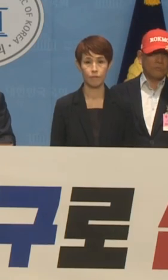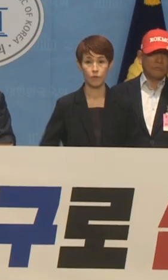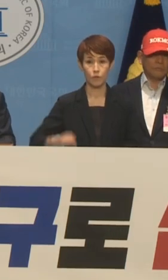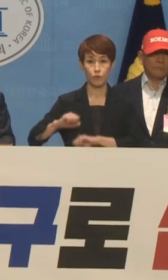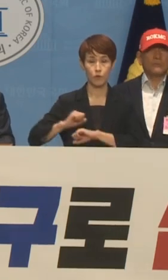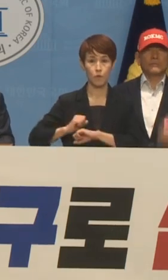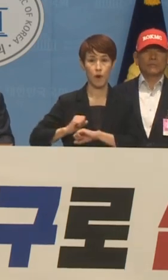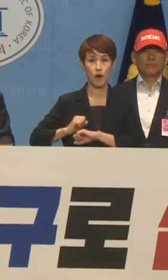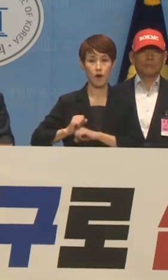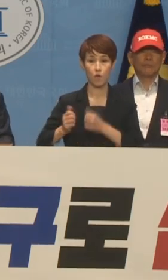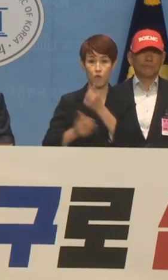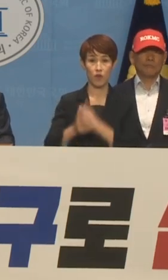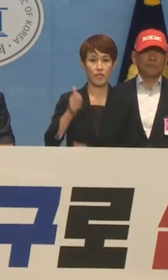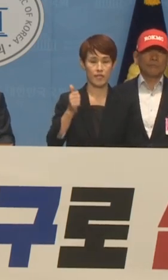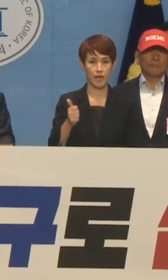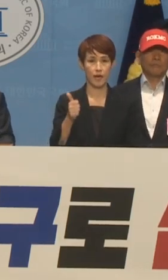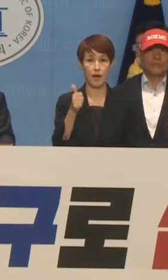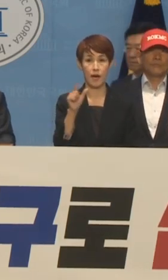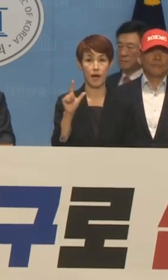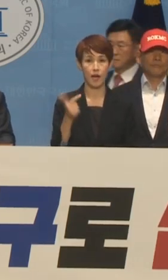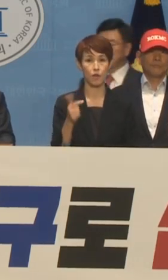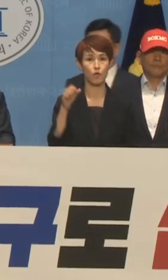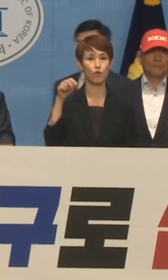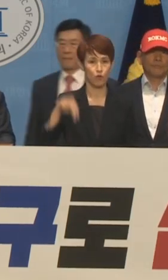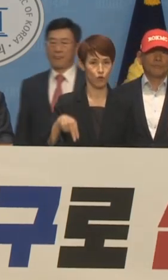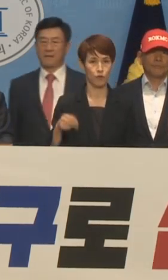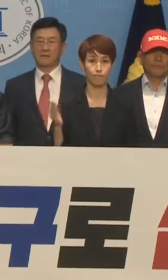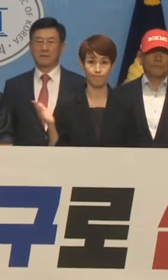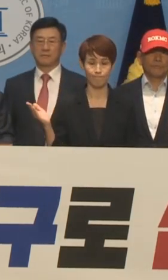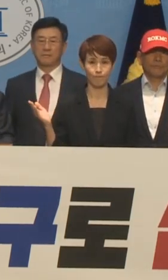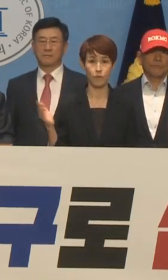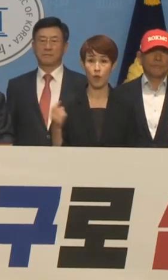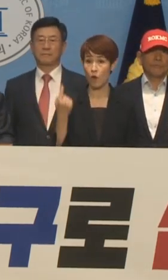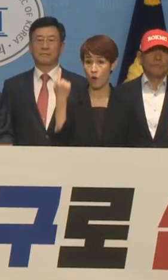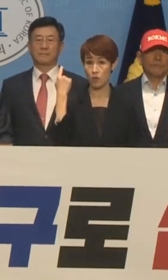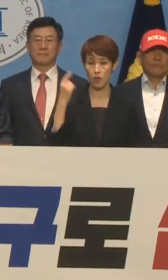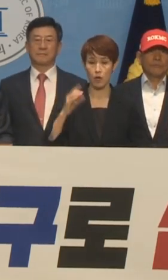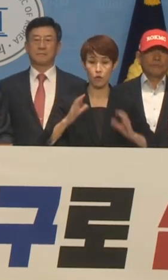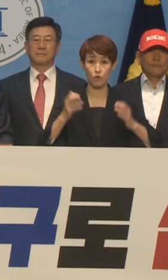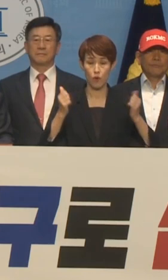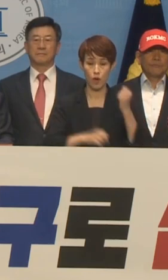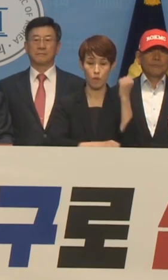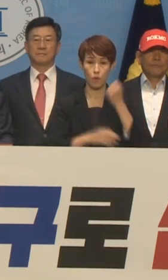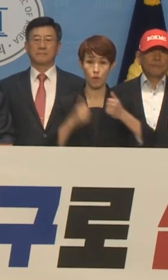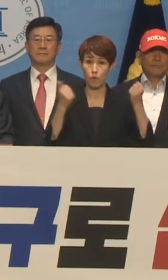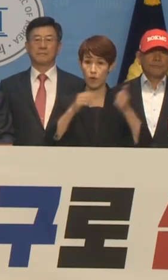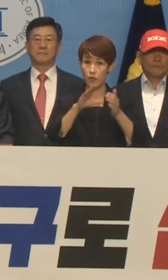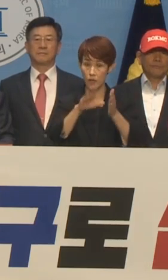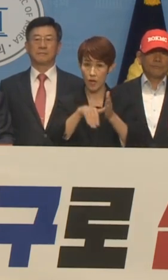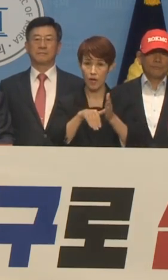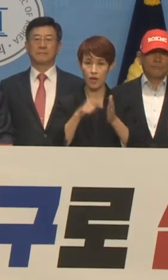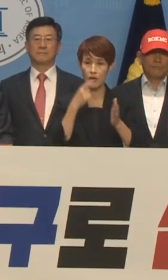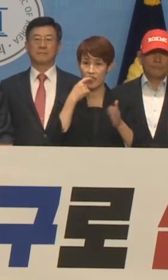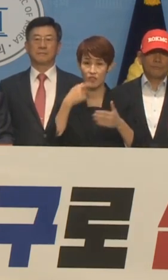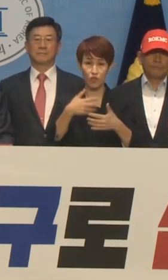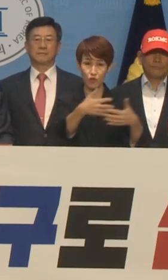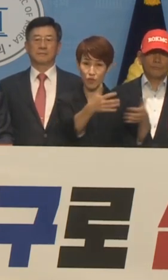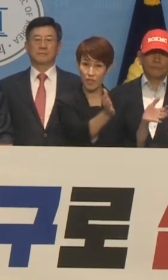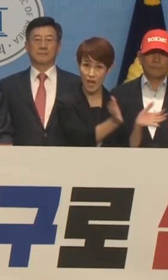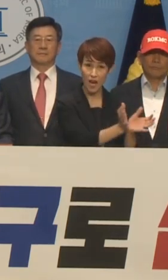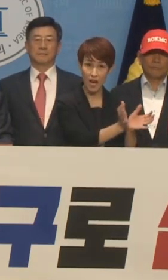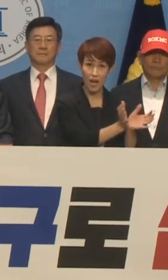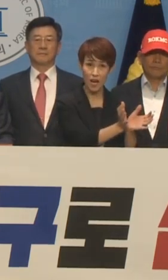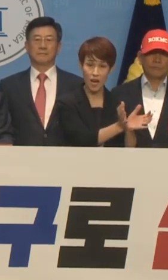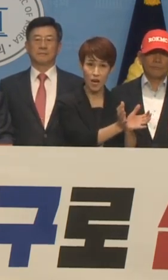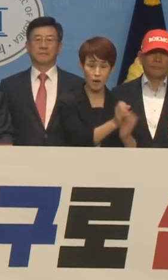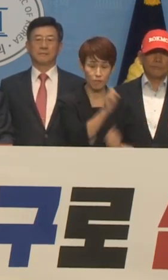국방위원장을 하고 있는 한기호 의원입니다. 어제 국회 본회의에서 더불어민주당은 안건에도